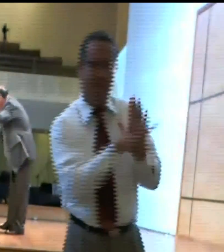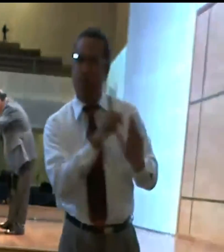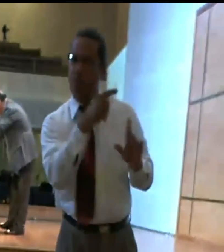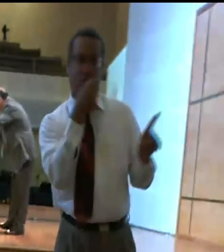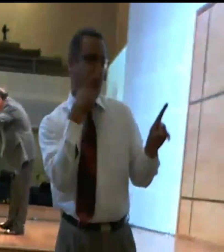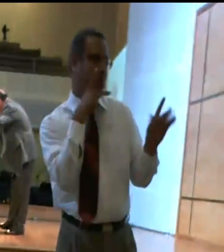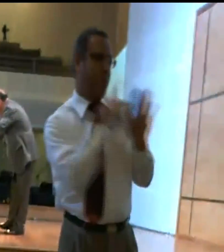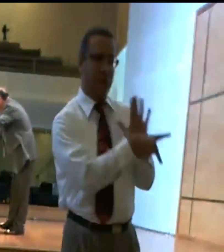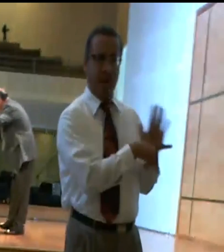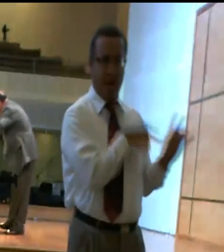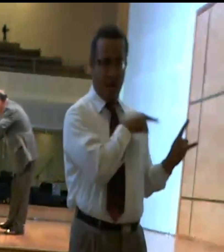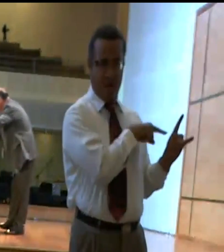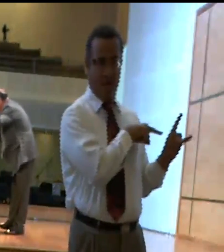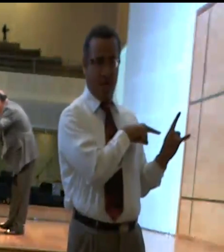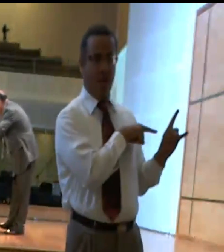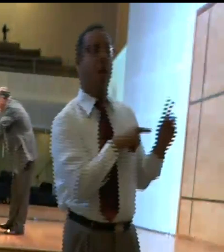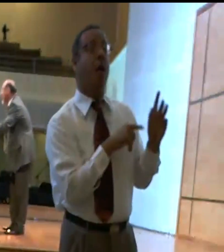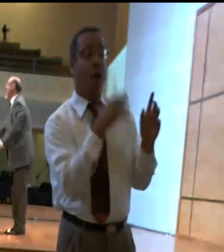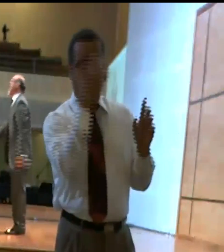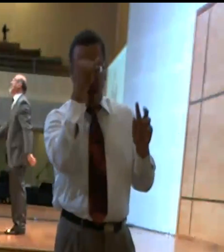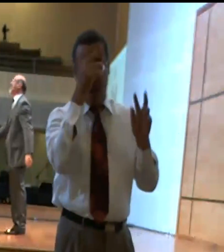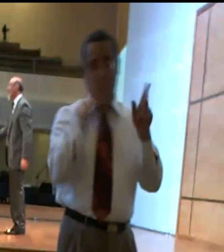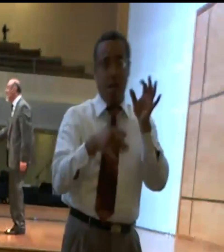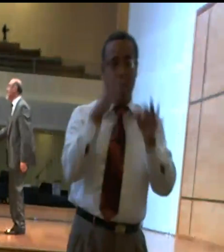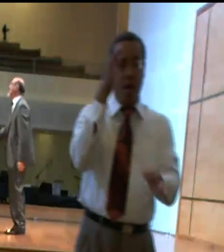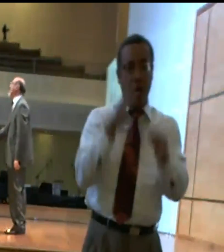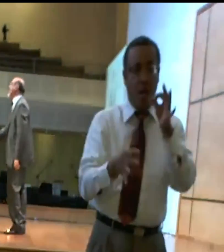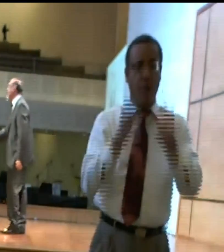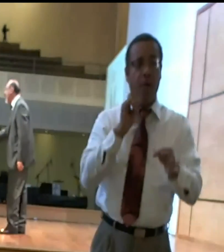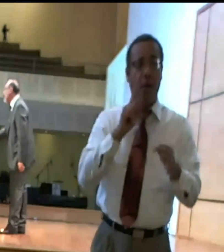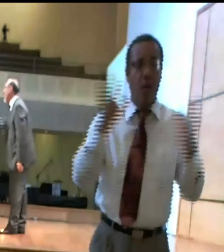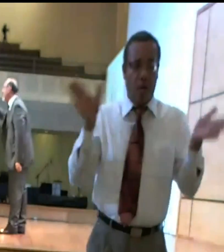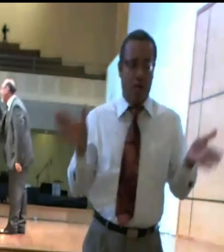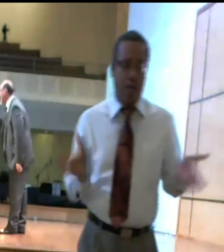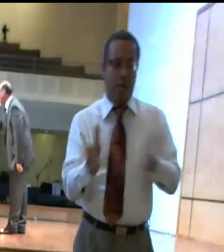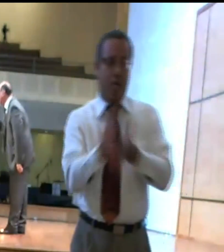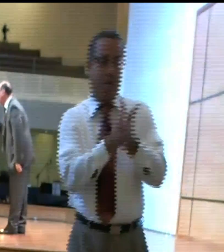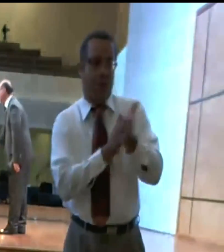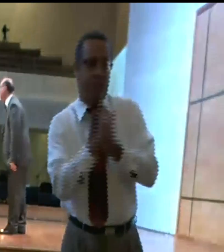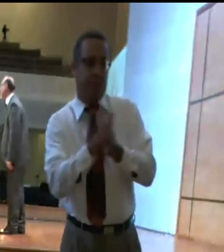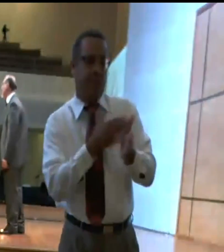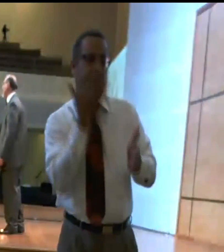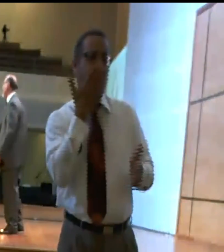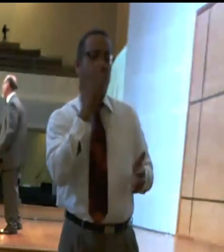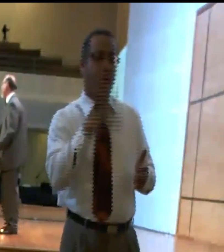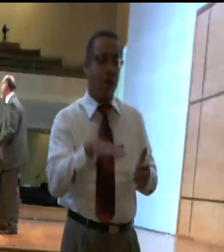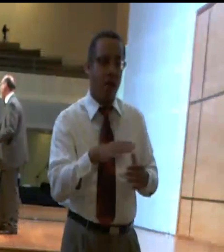Cuando los tribunales no hacen lo que tienen que hacer, están incentivando la maldad.